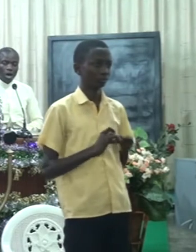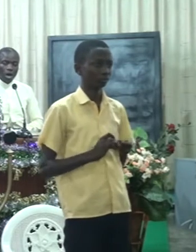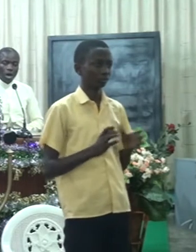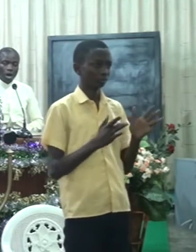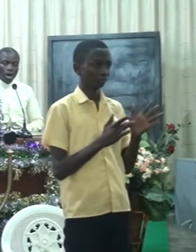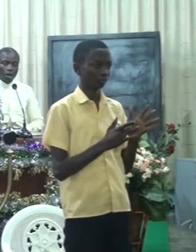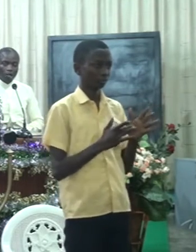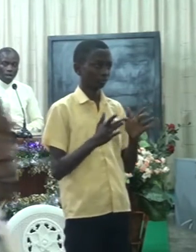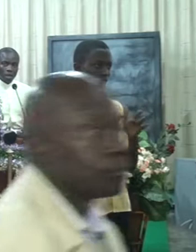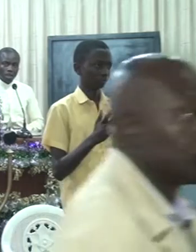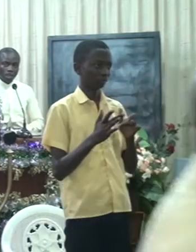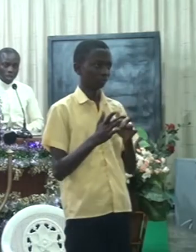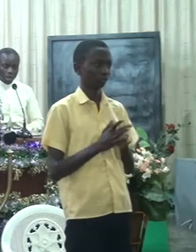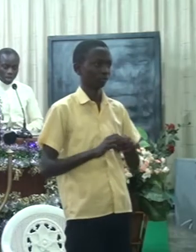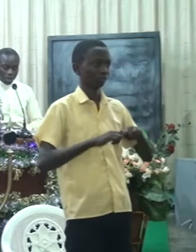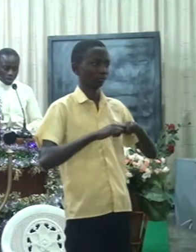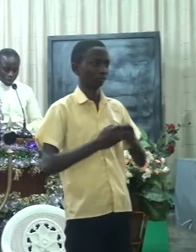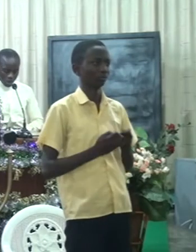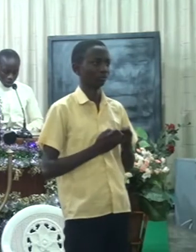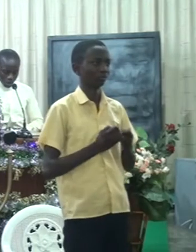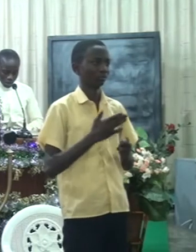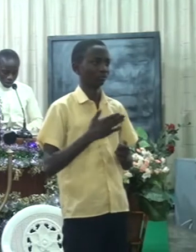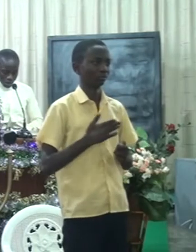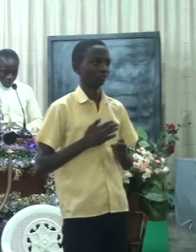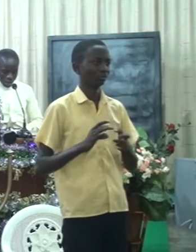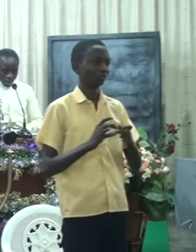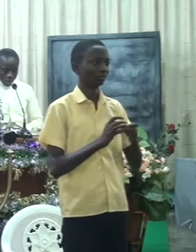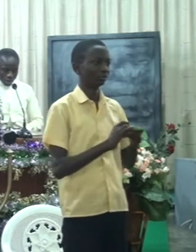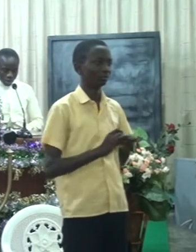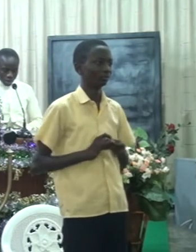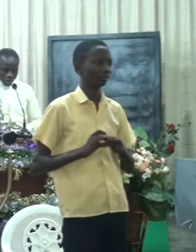brise mes chaînes.